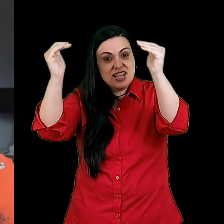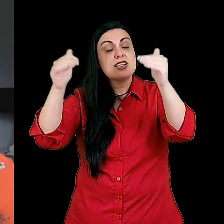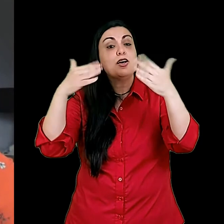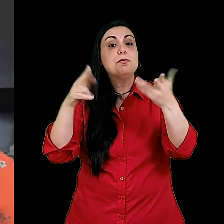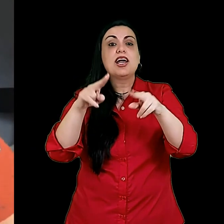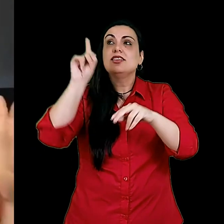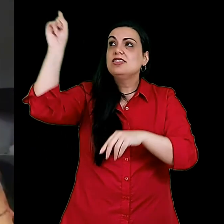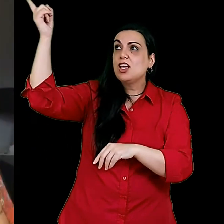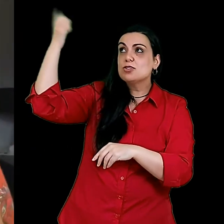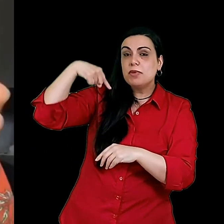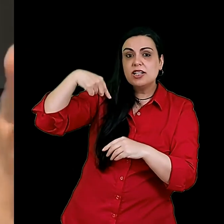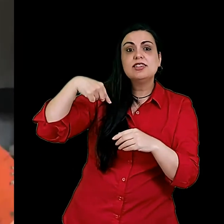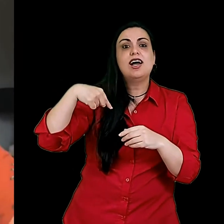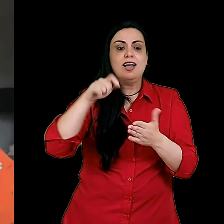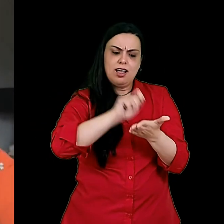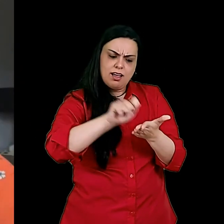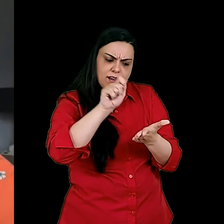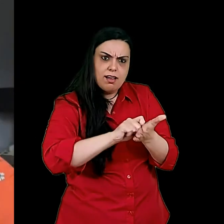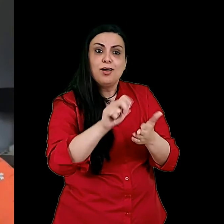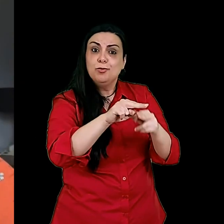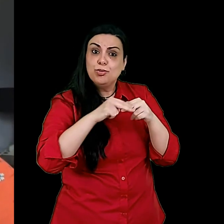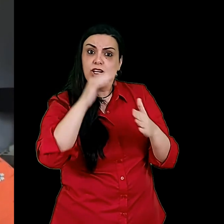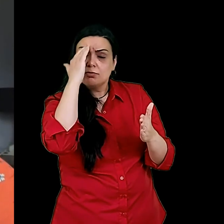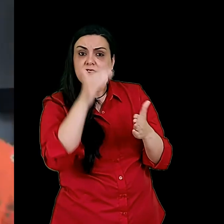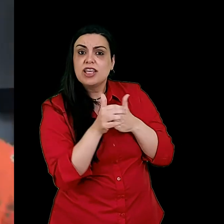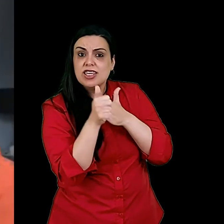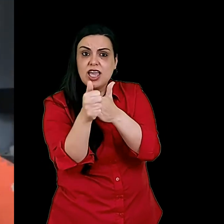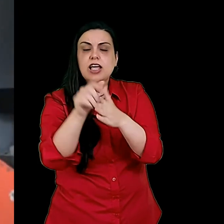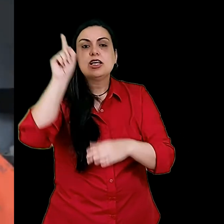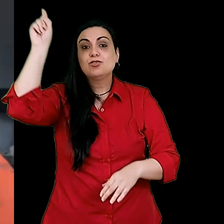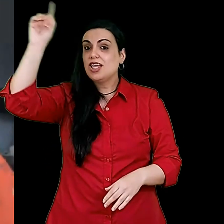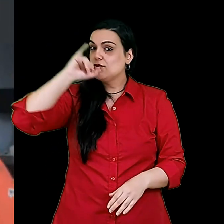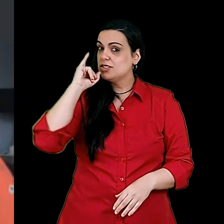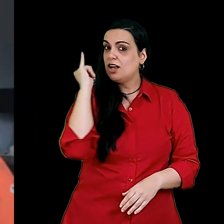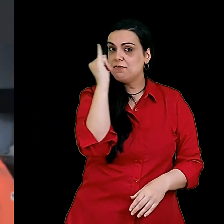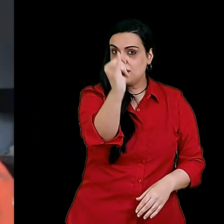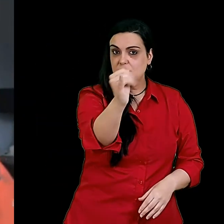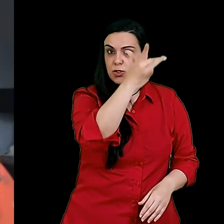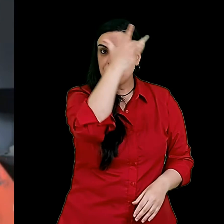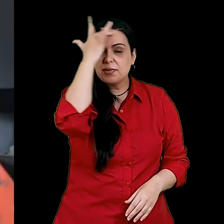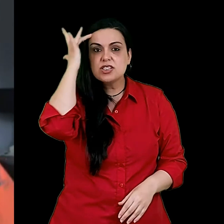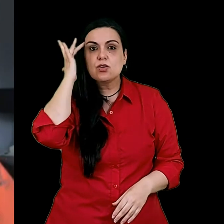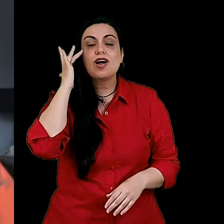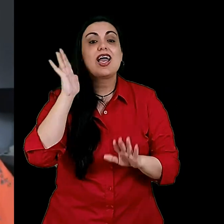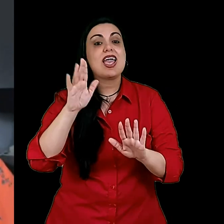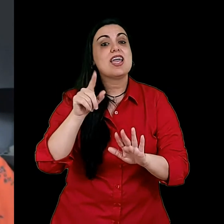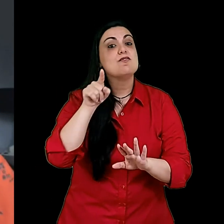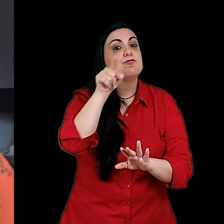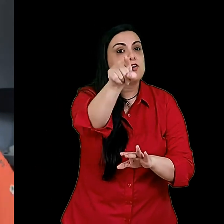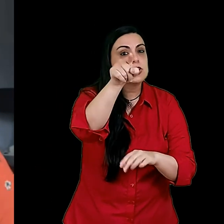esquecer, para poder conduzir ali do jeito que o Senhor está mandando. Deus está falando com pessoas aqui.